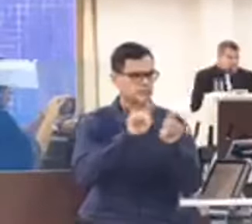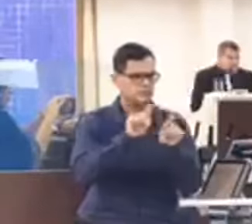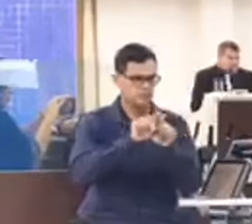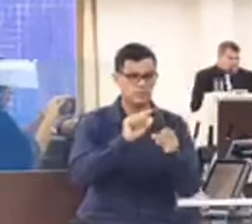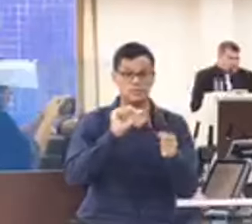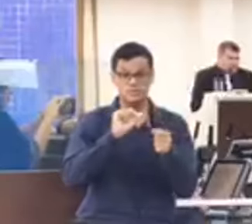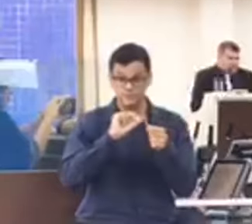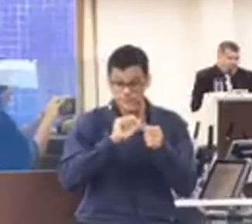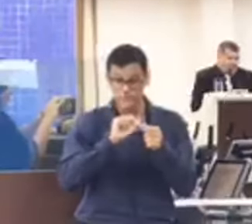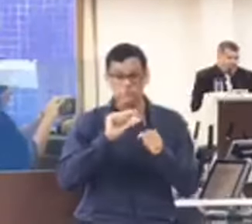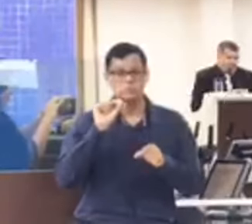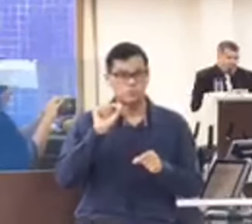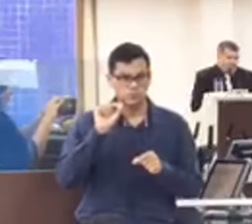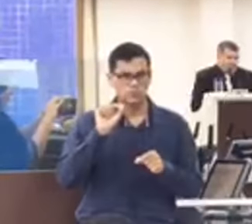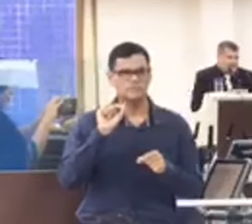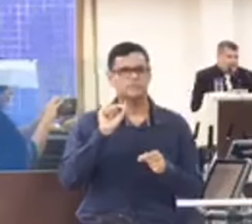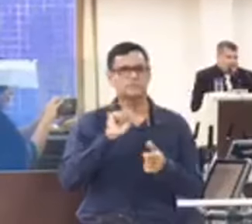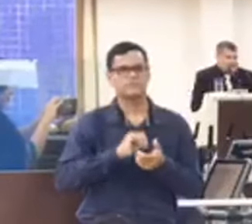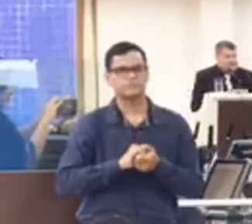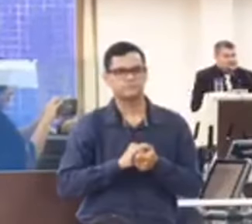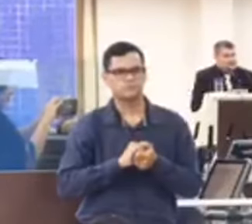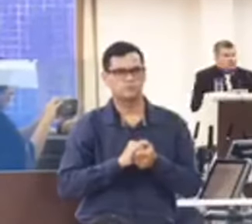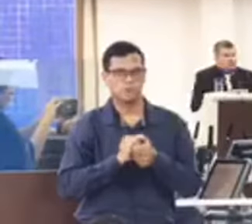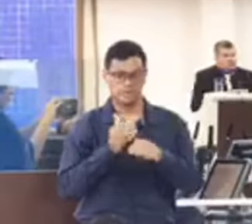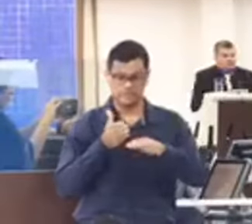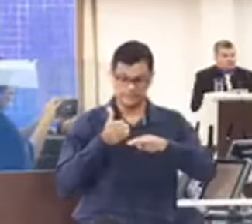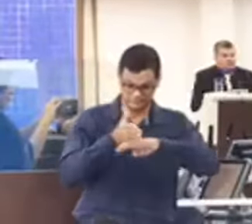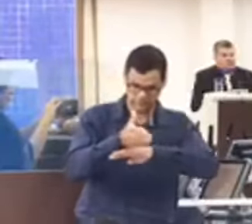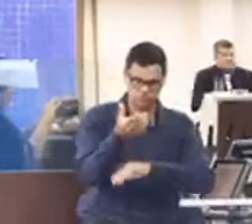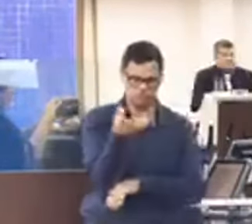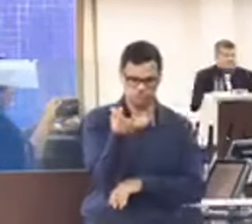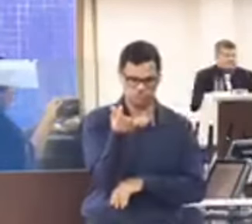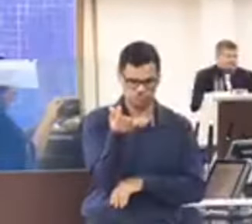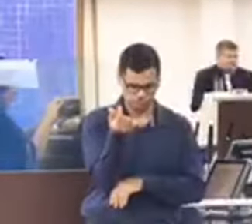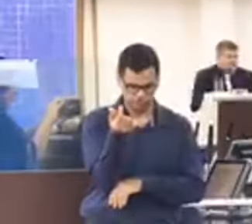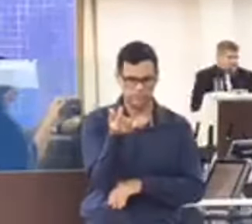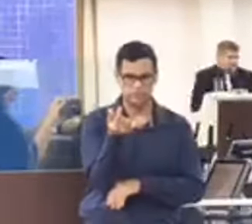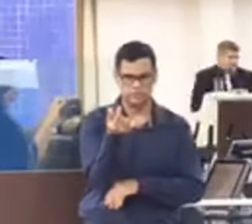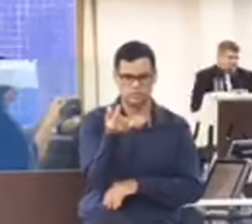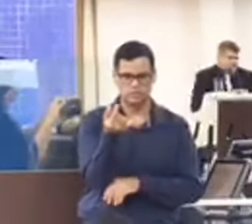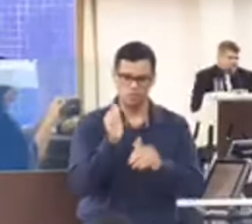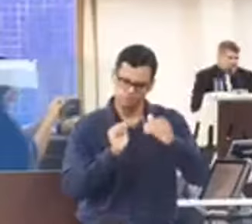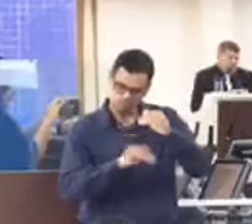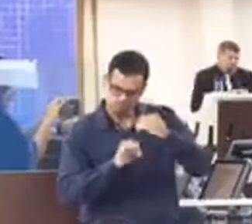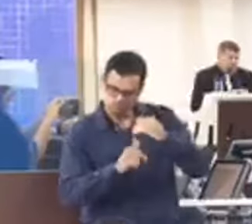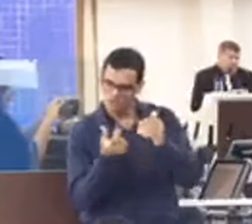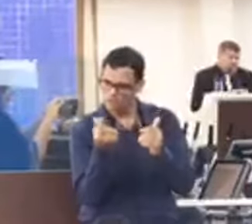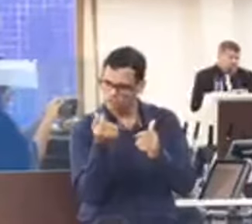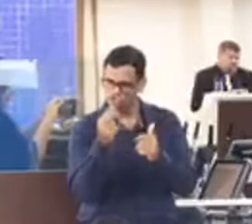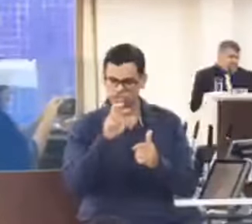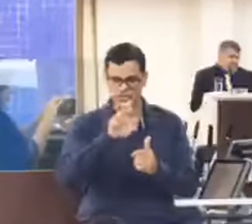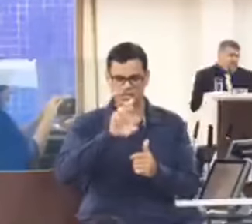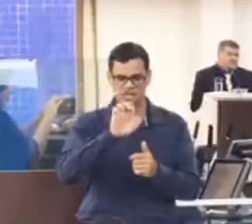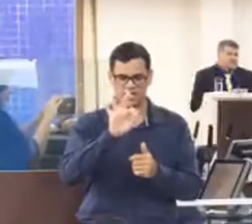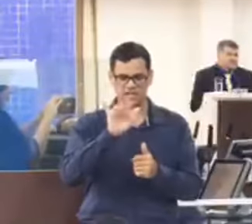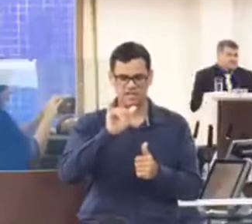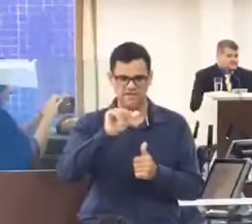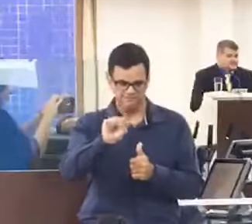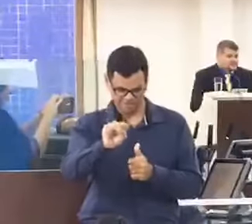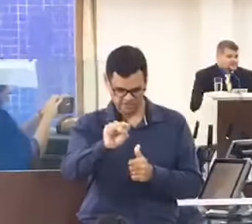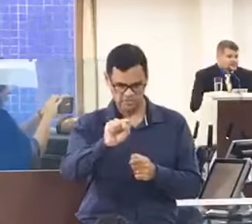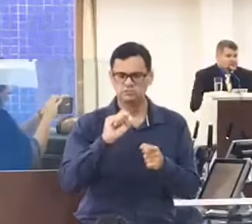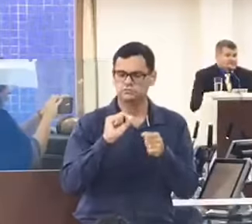fizemos com que entrasse dinheiro no cofre público com o refis que nós fizemos agora, o último desse ano, que foi o maior